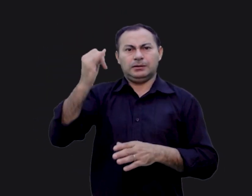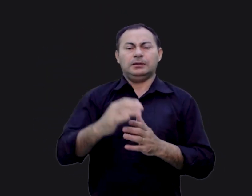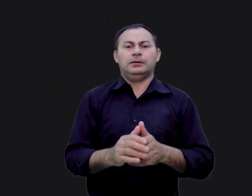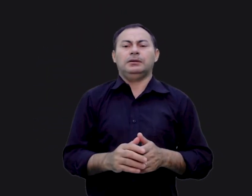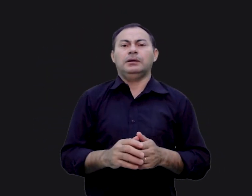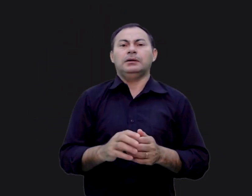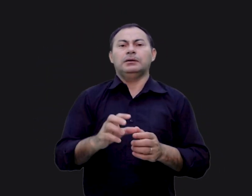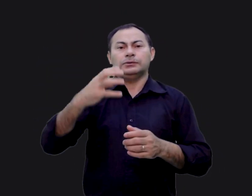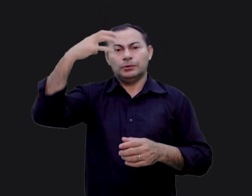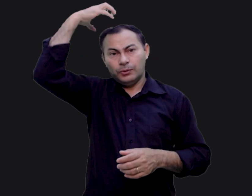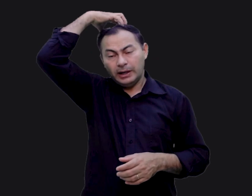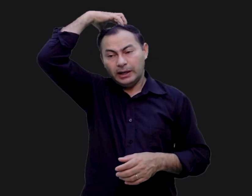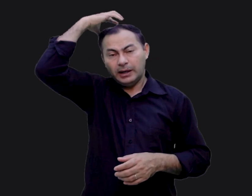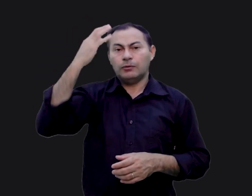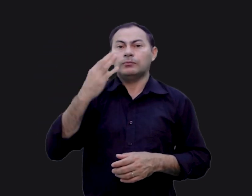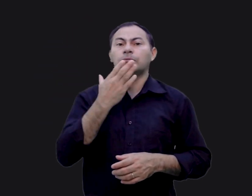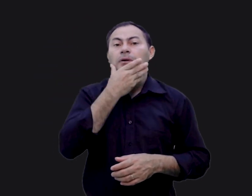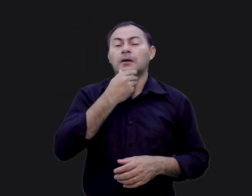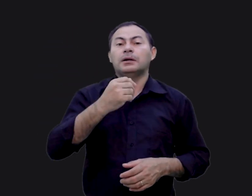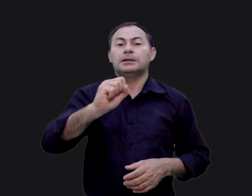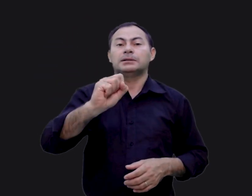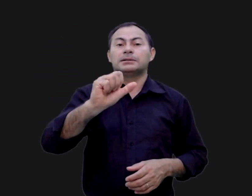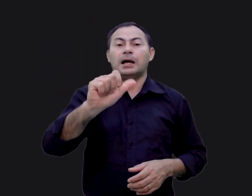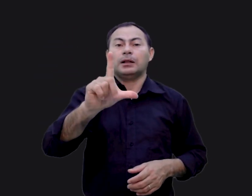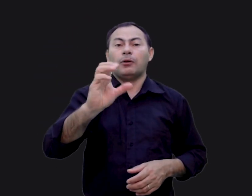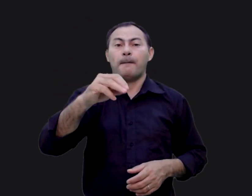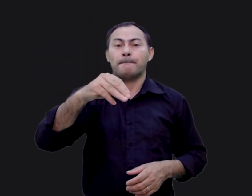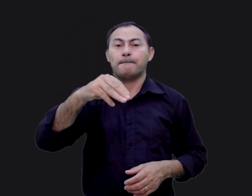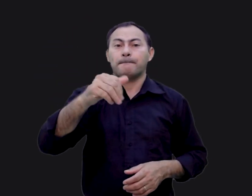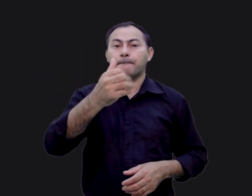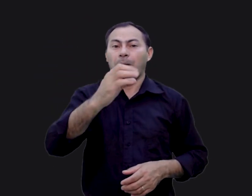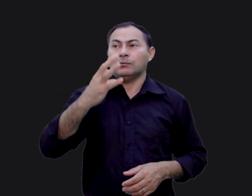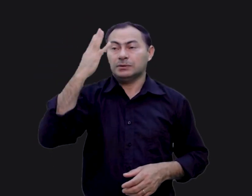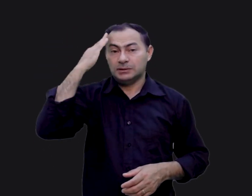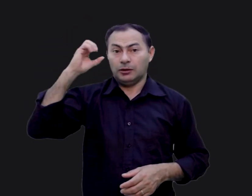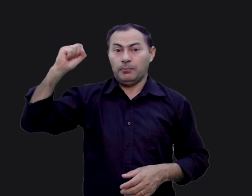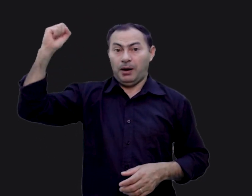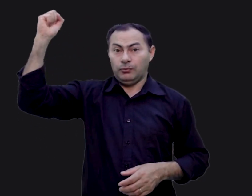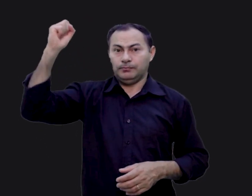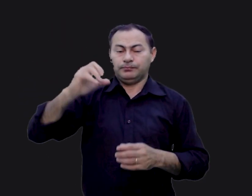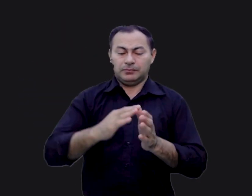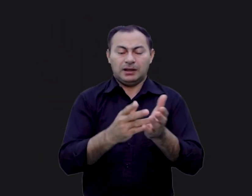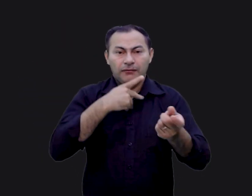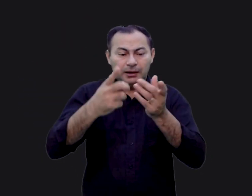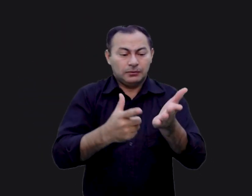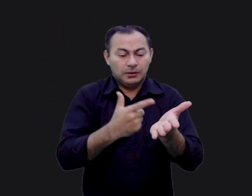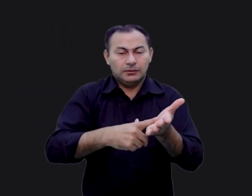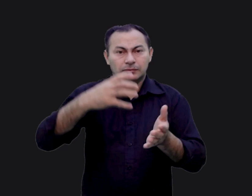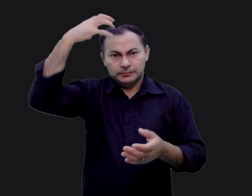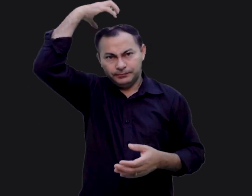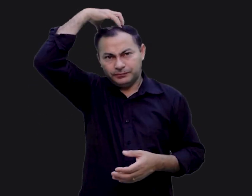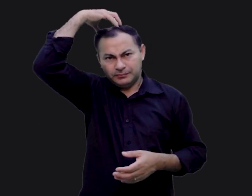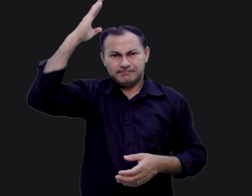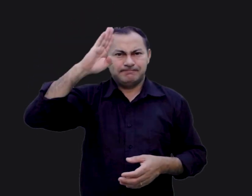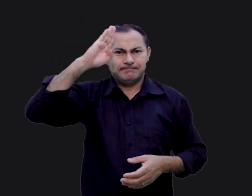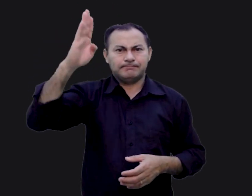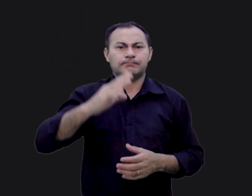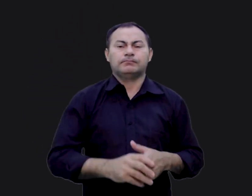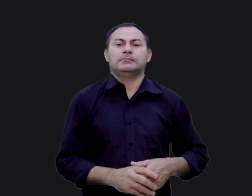importante do elenco de reis é Salomão. A história de Salomão, como nos é relatada principalmente no livro de Reis, é fundamentalmente